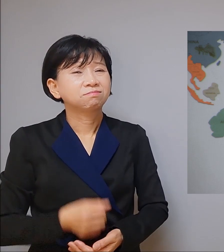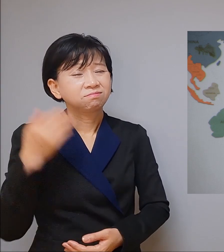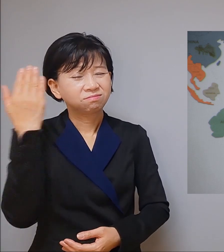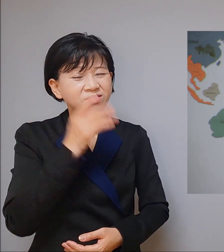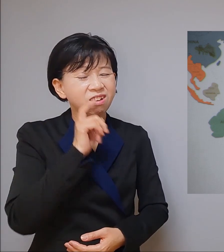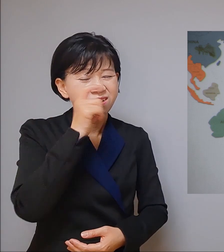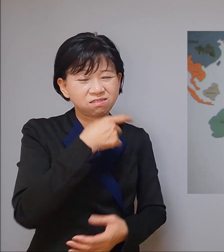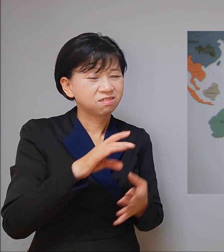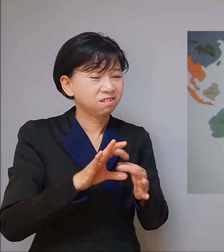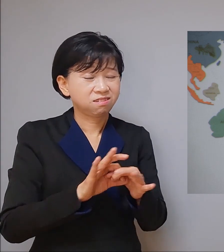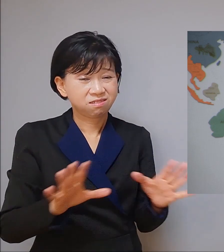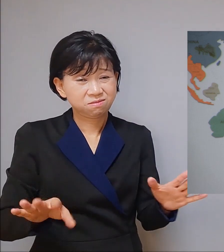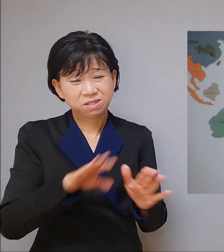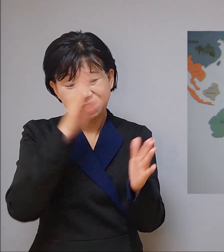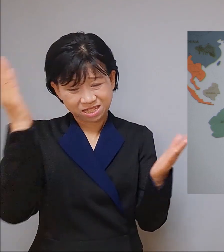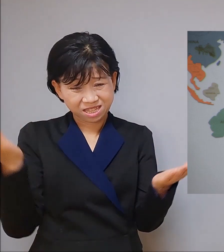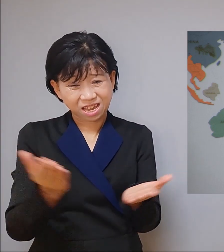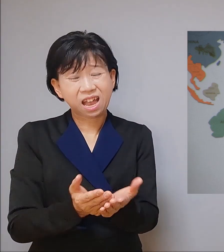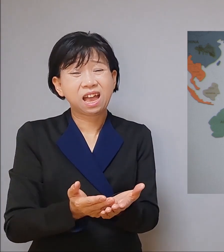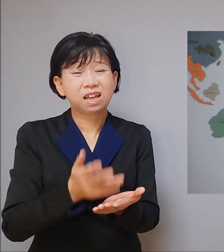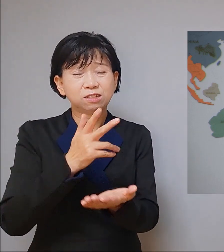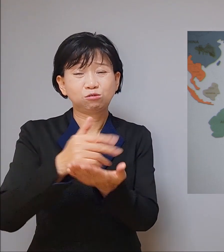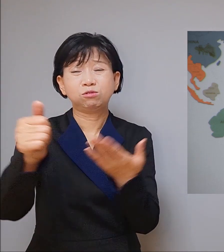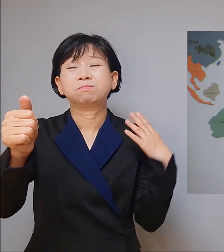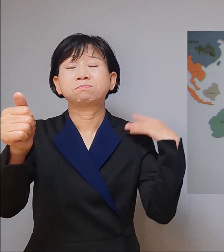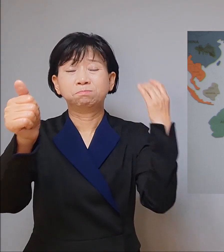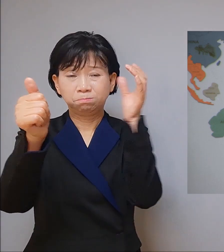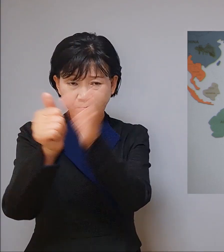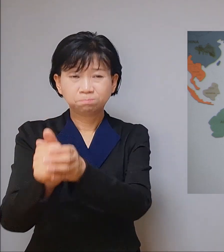깨끗하건 더럽건 다 주님께서